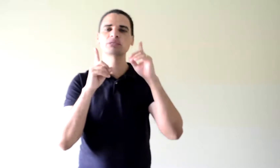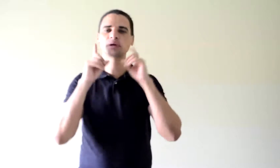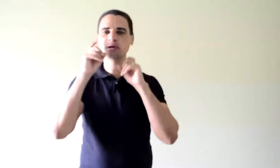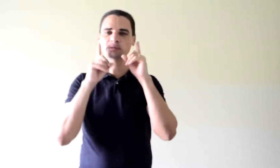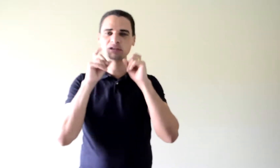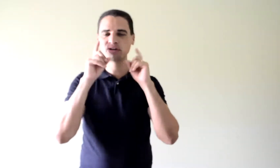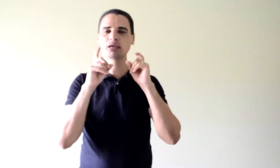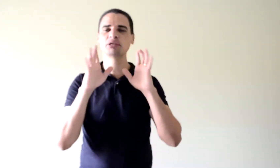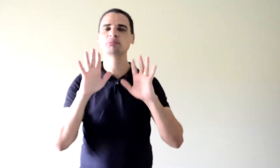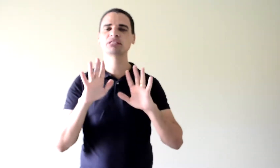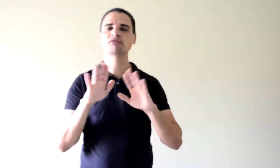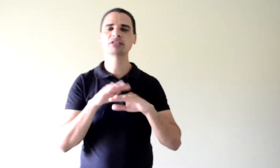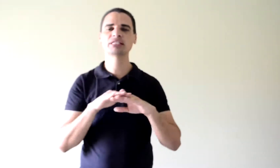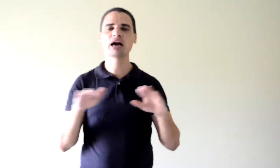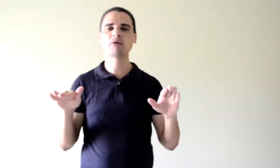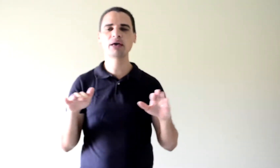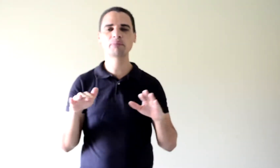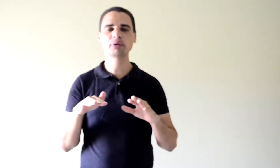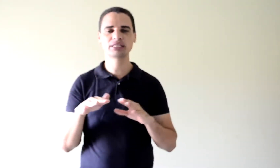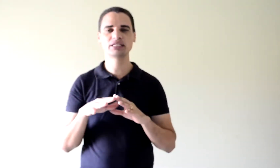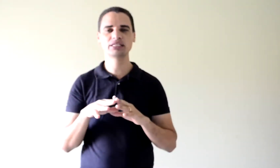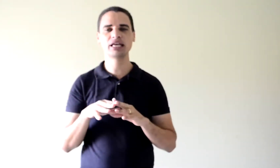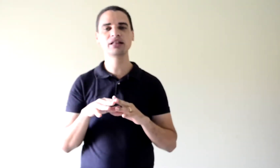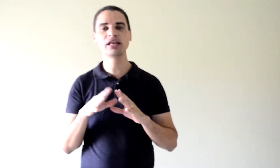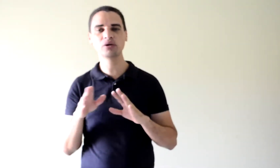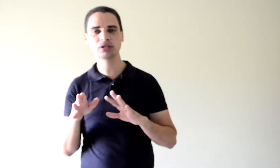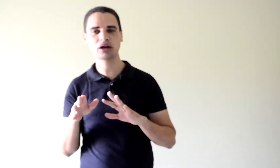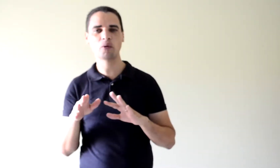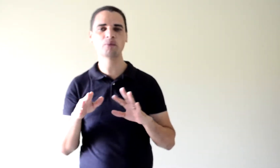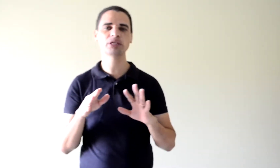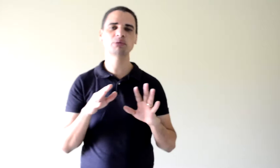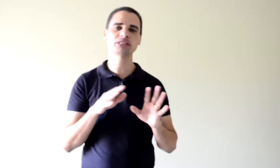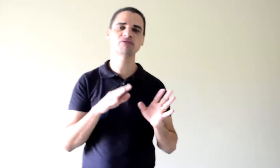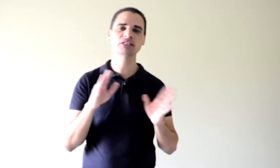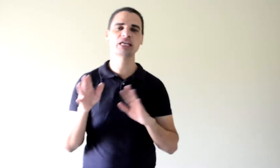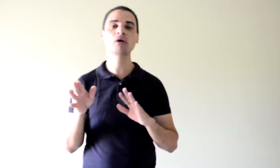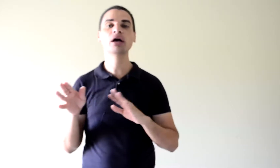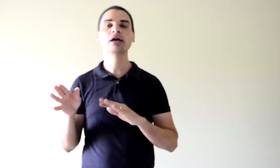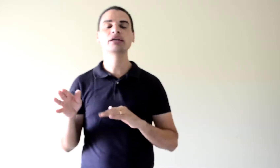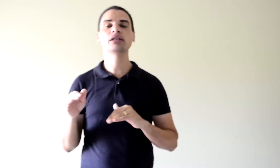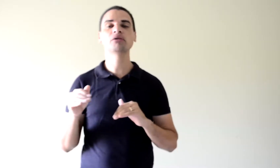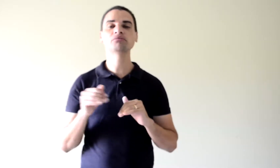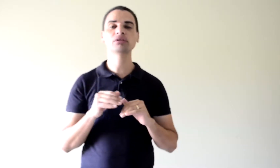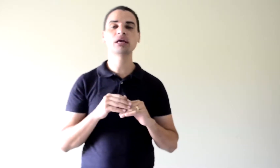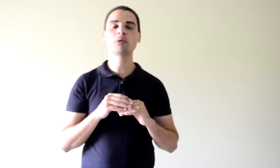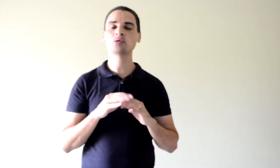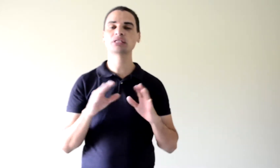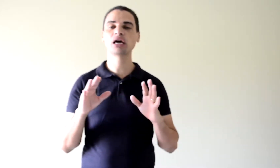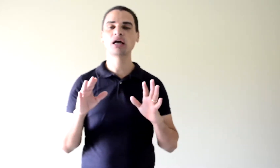podem observar que a minha expressão facial é, por assim dizer, neutra, uma expressão facial que não demonstra